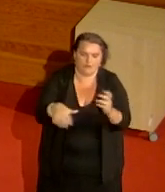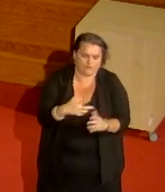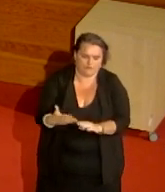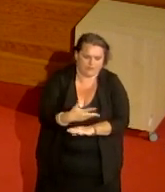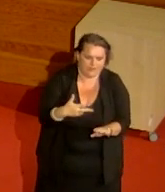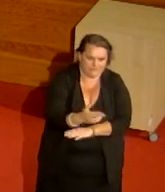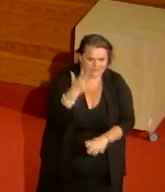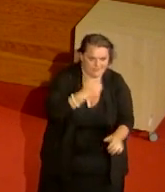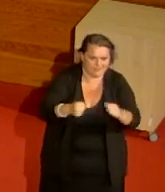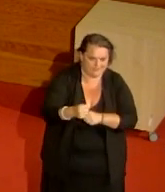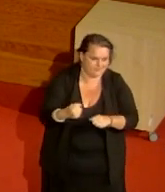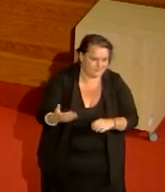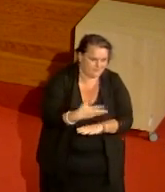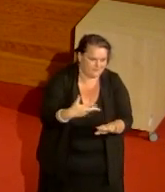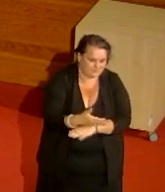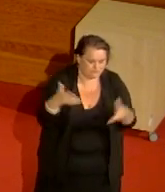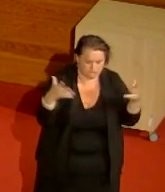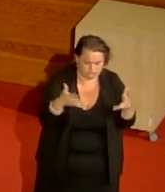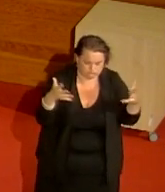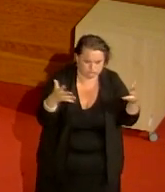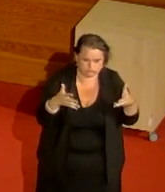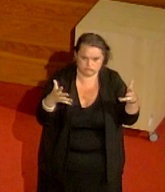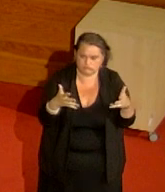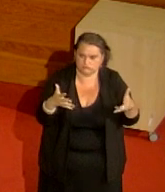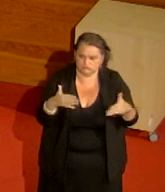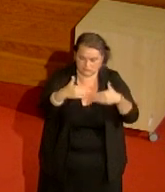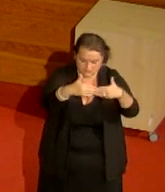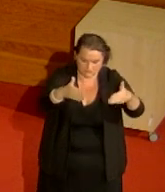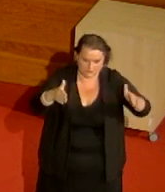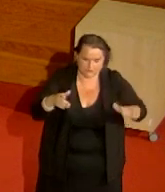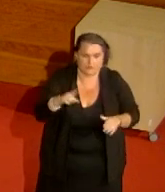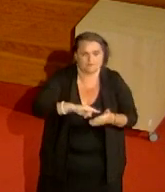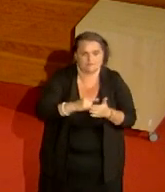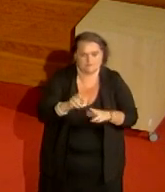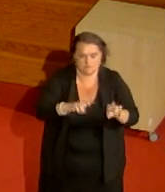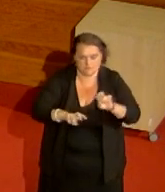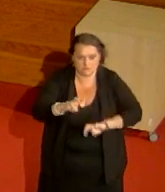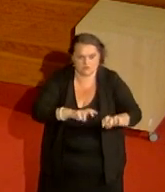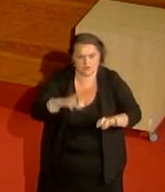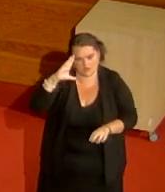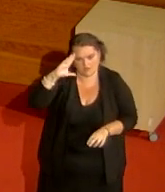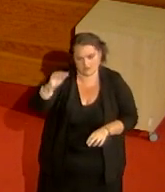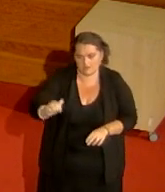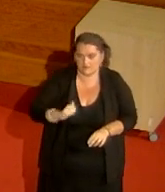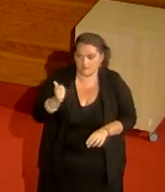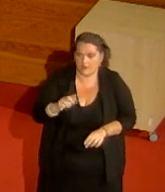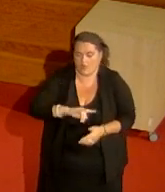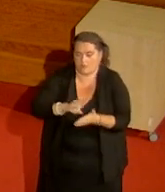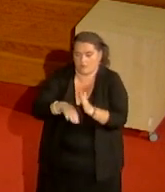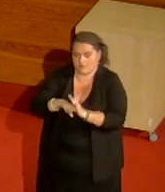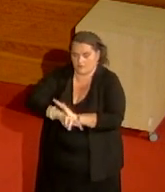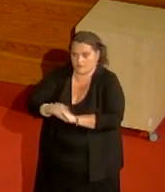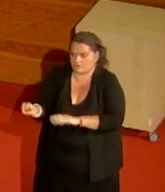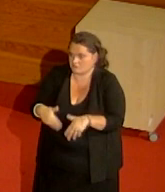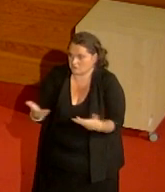empatía pueden estar eh eh También en los sistemas de búsqueda la Inteligencia artificial y en cualquier otra programación